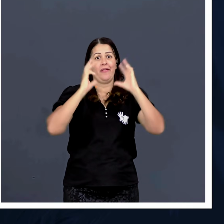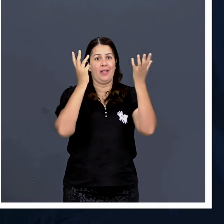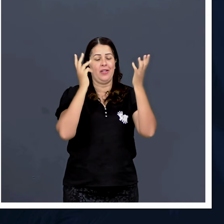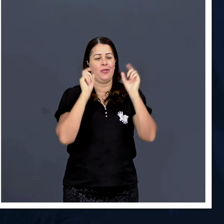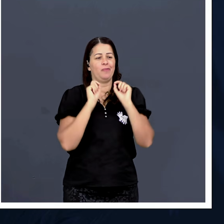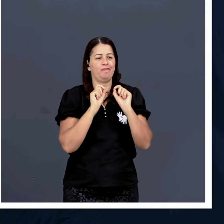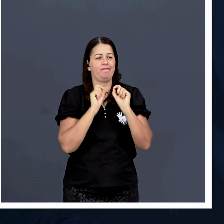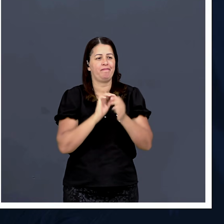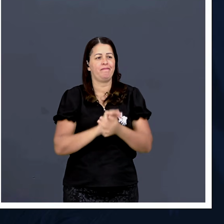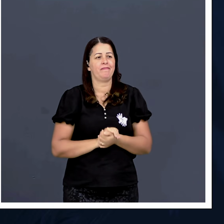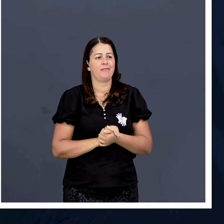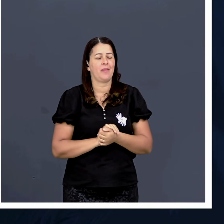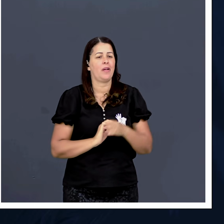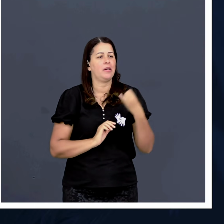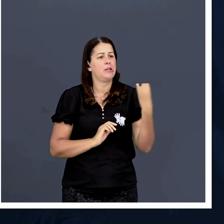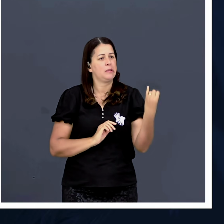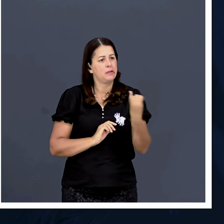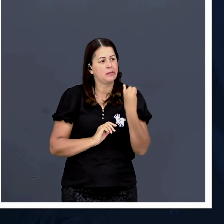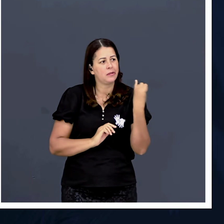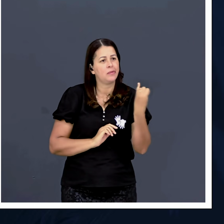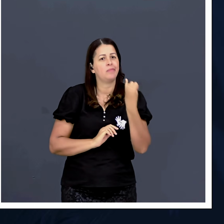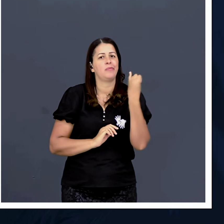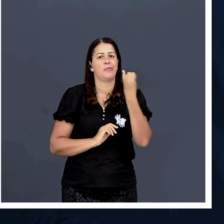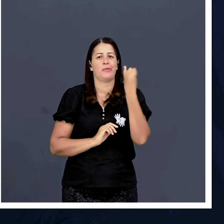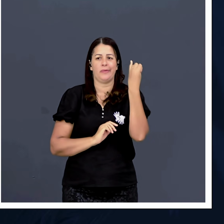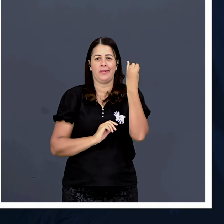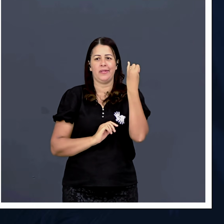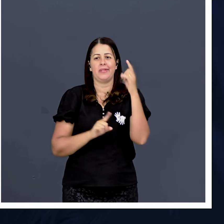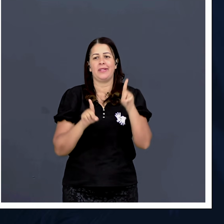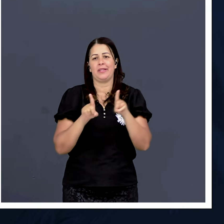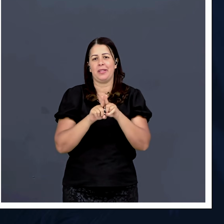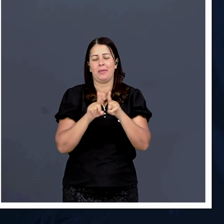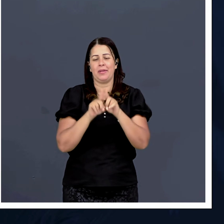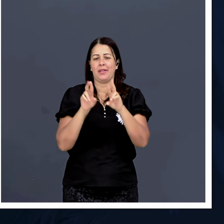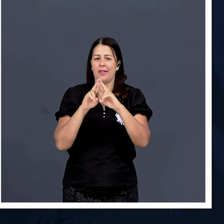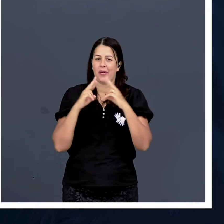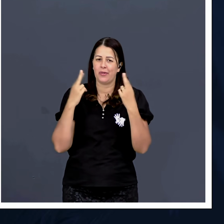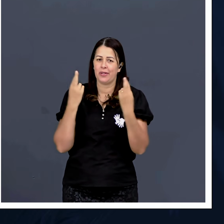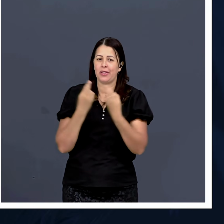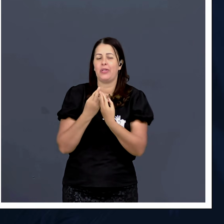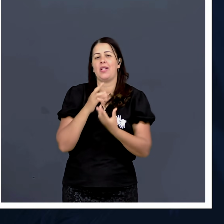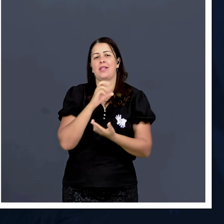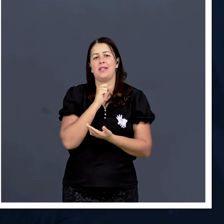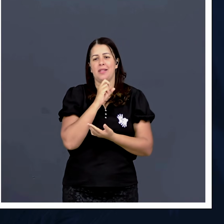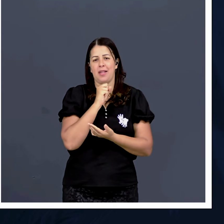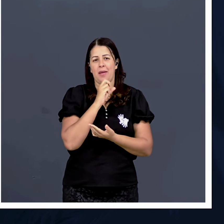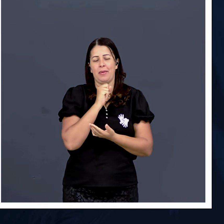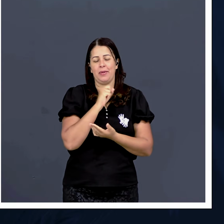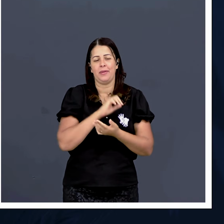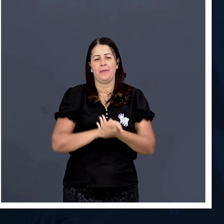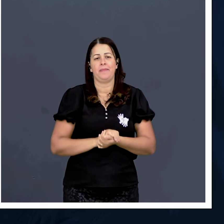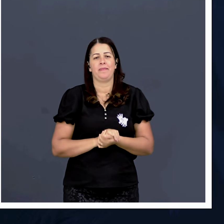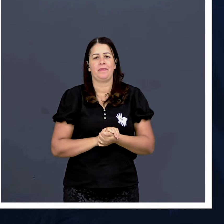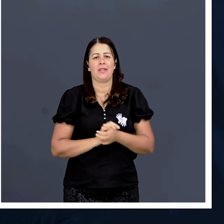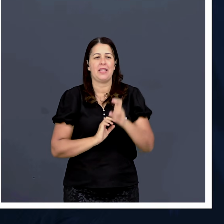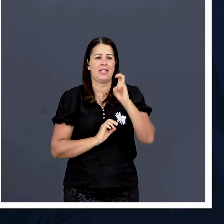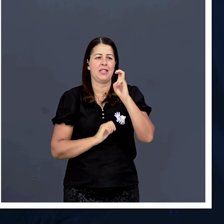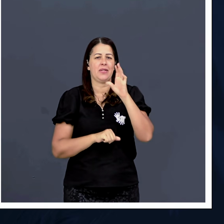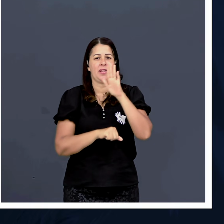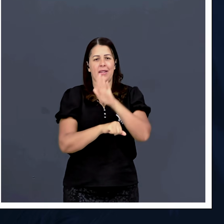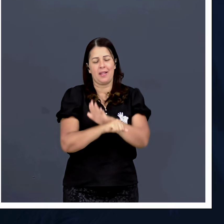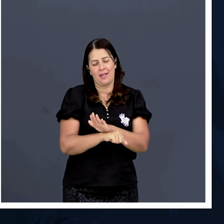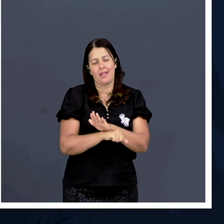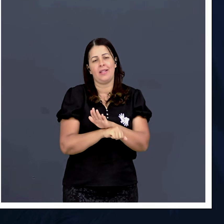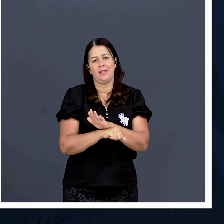né, de suma importância. Eles estarão aqui reunidos sábados às 5 da tarde, às